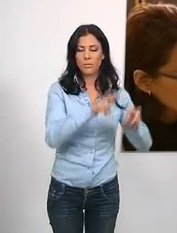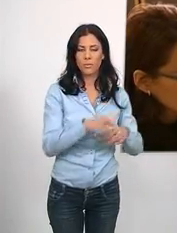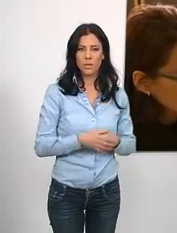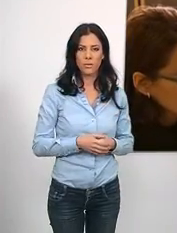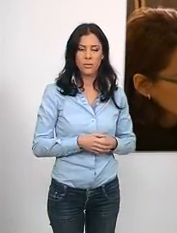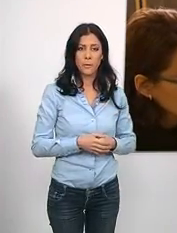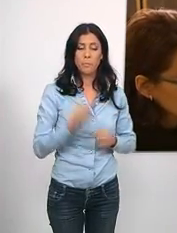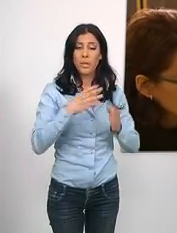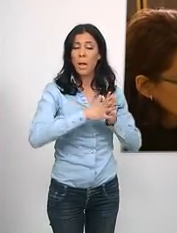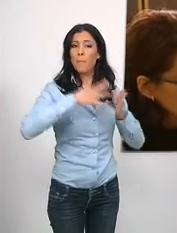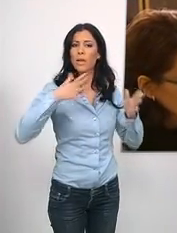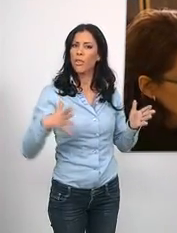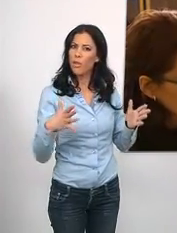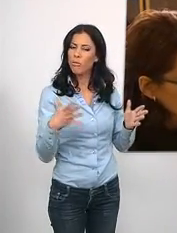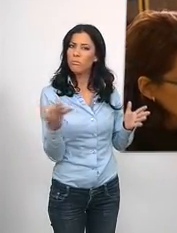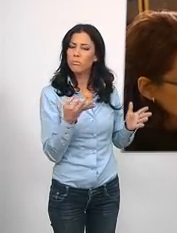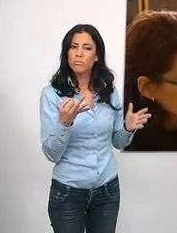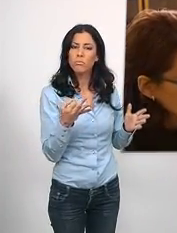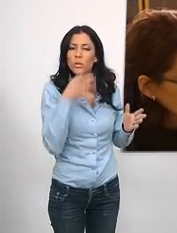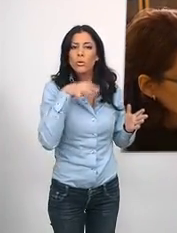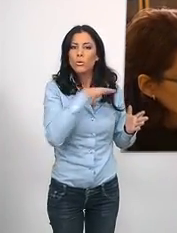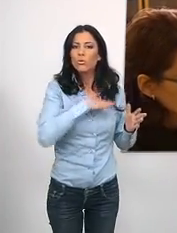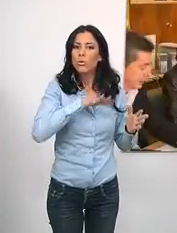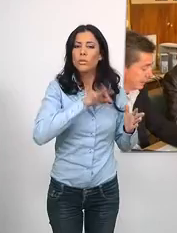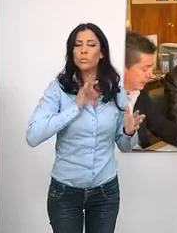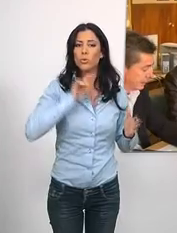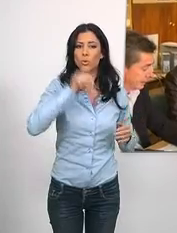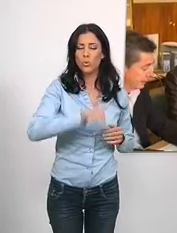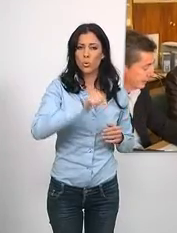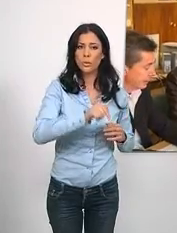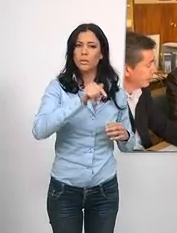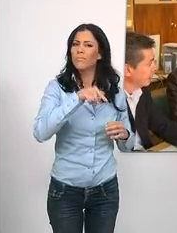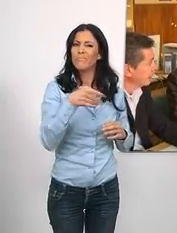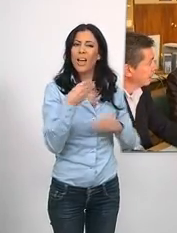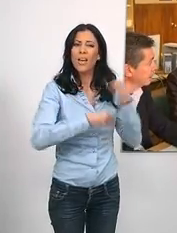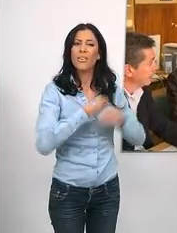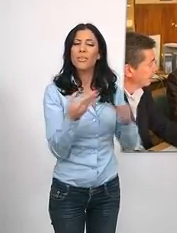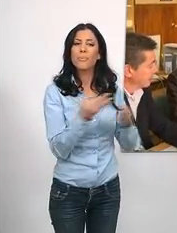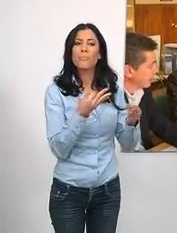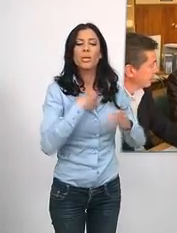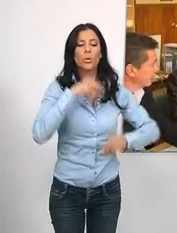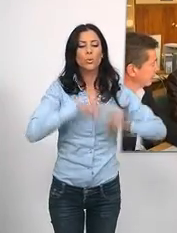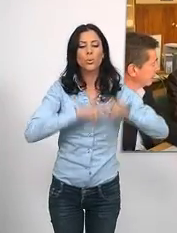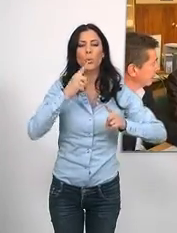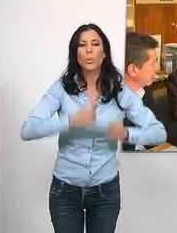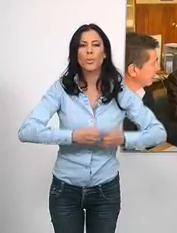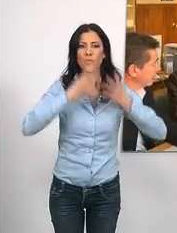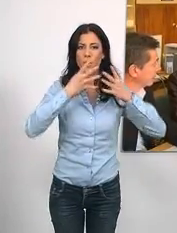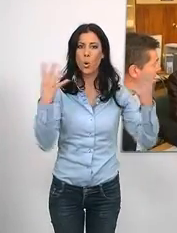en la materia la ampliación se llevará a cabo en la zona sur y consistirá en la construcción de un edificio